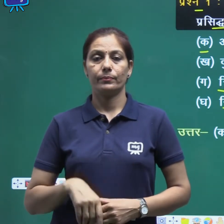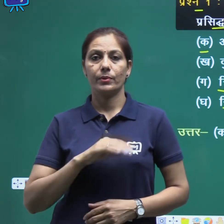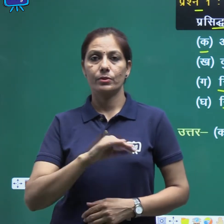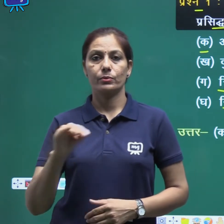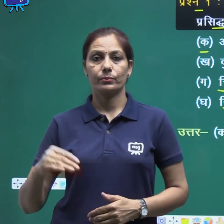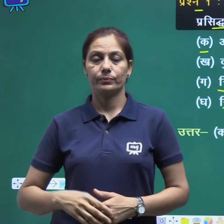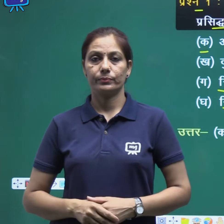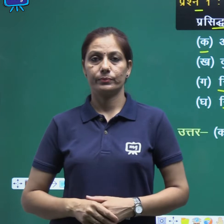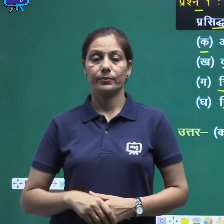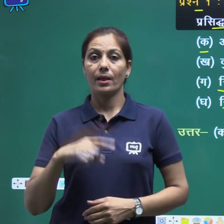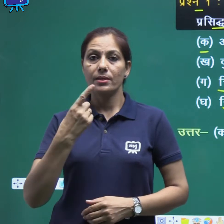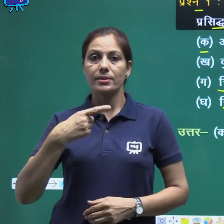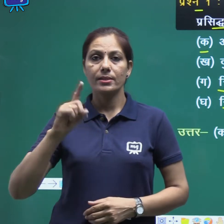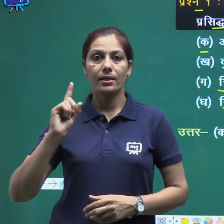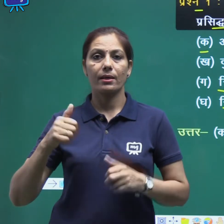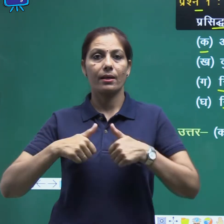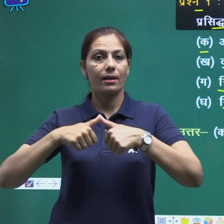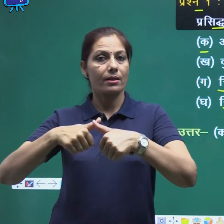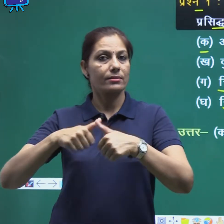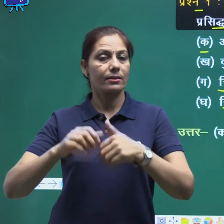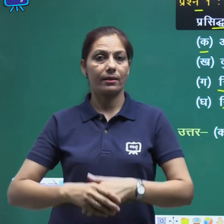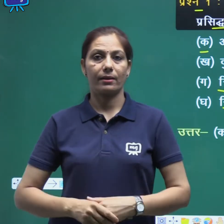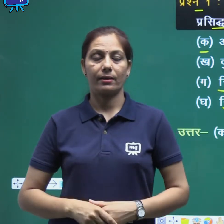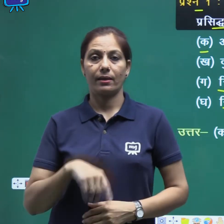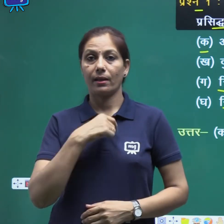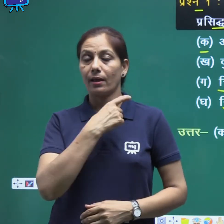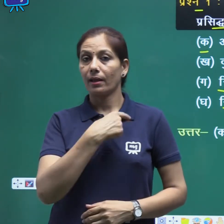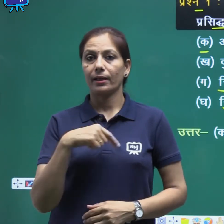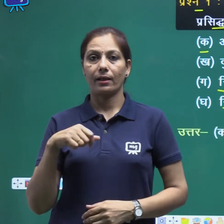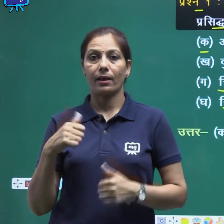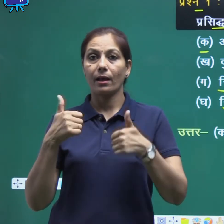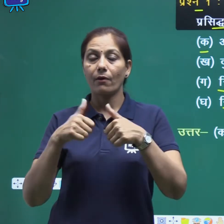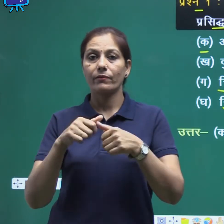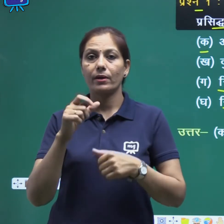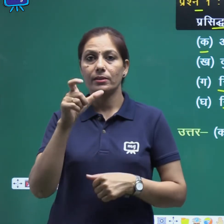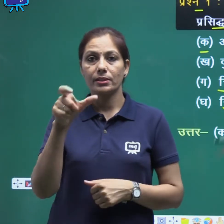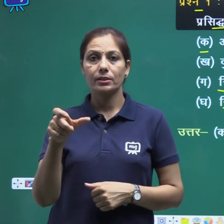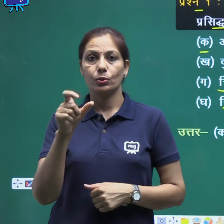बच्चों, सही उत्तर है अवतार सिंह संधू।